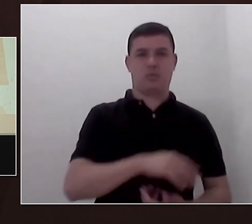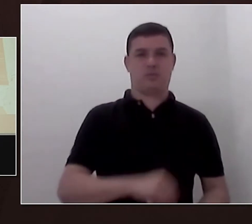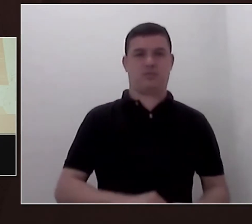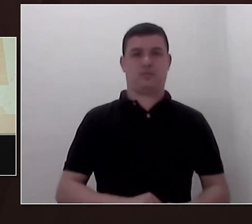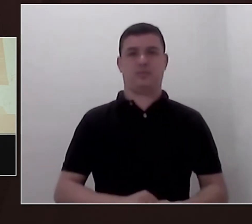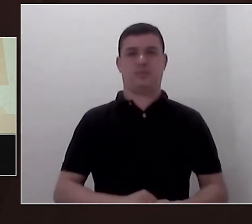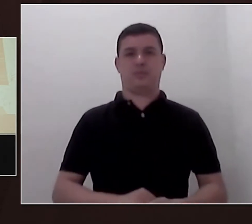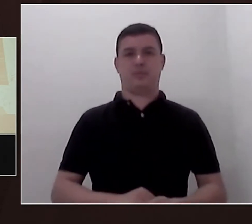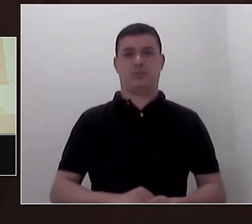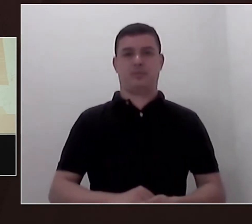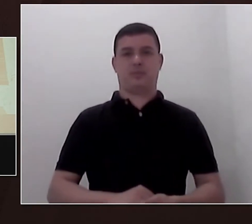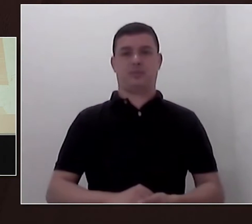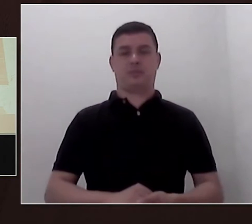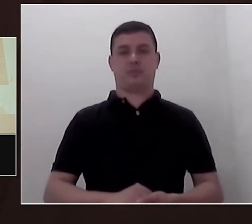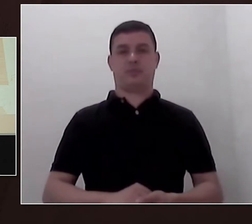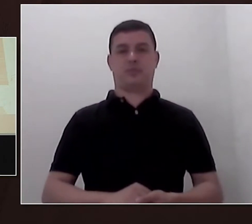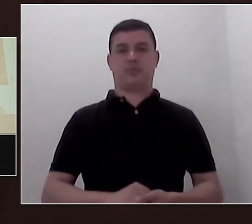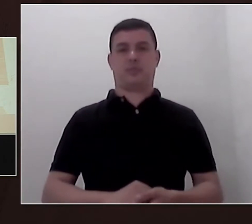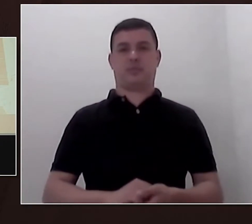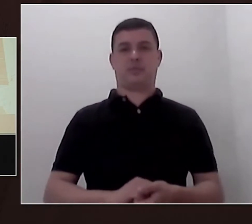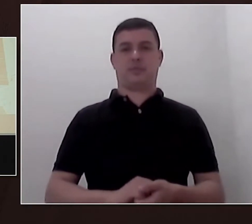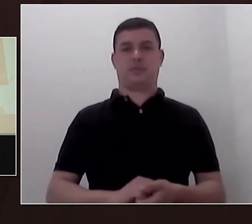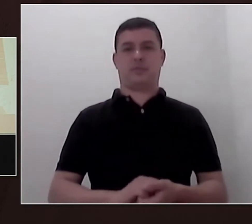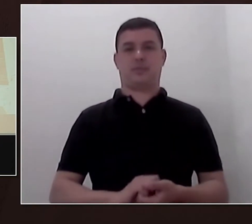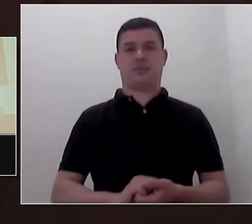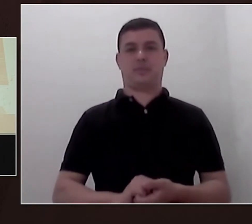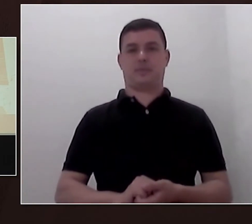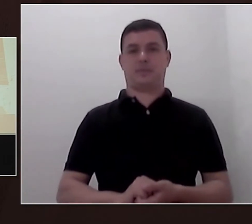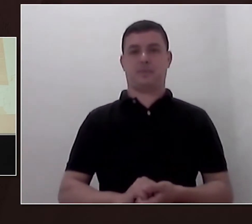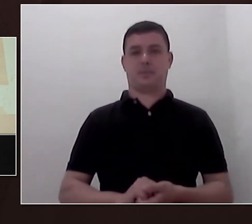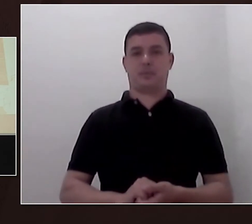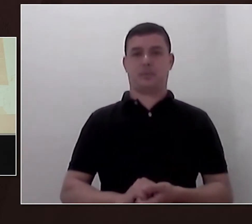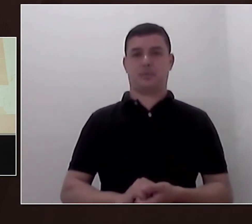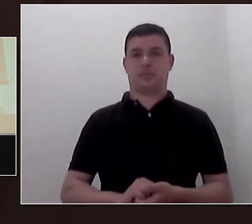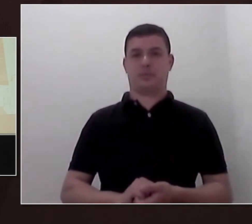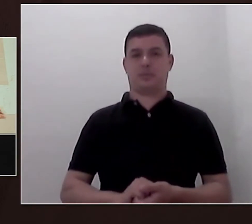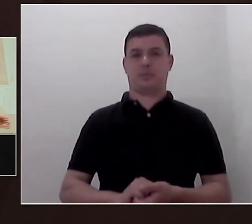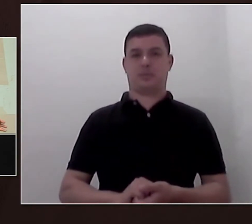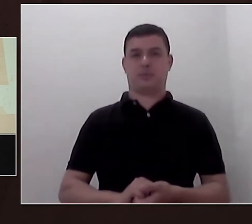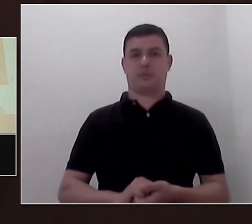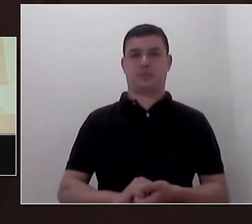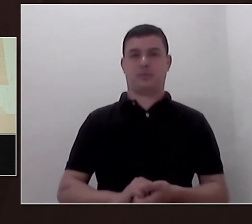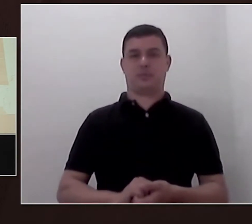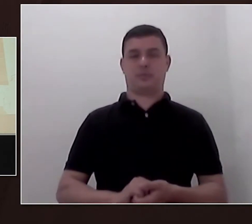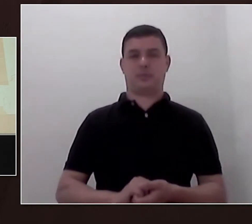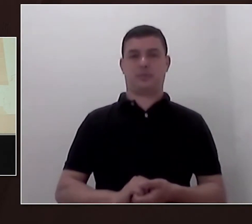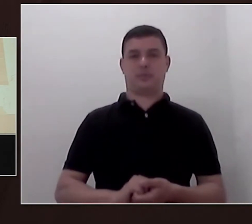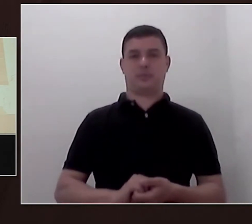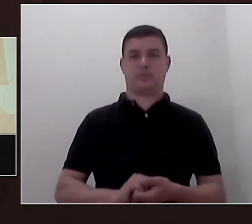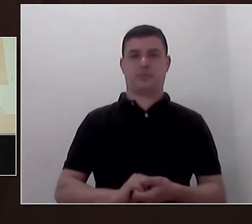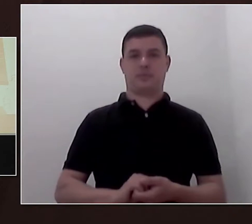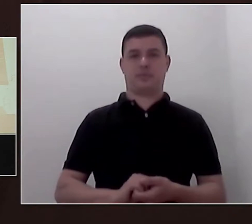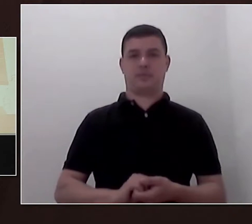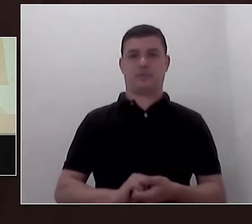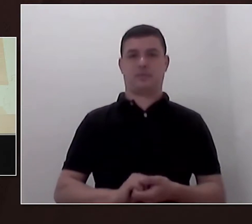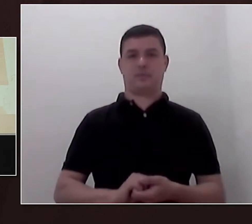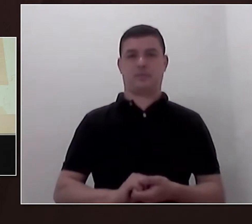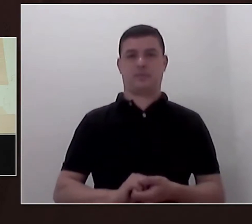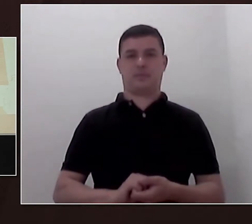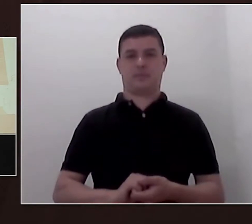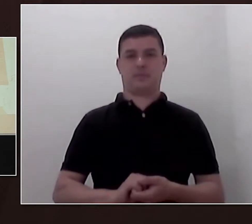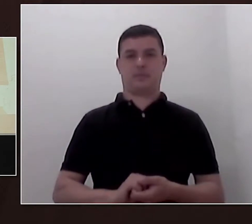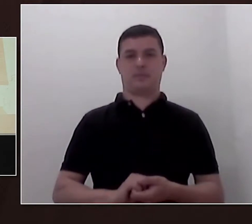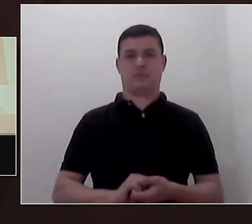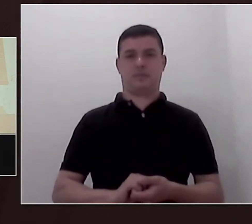dos gnósticos e permeava todos os demais sistemas. Portanto, tais